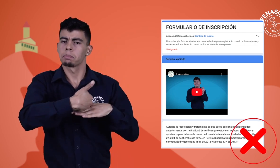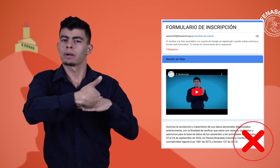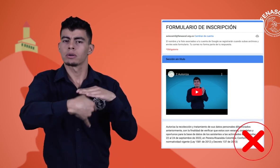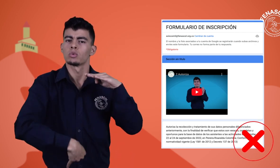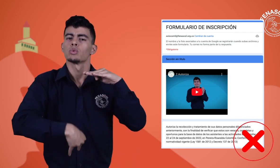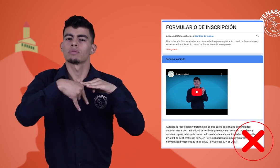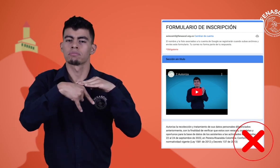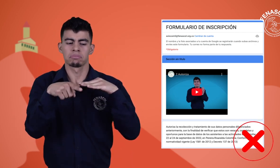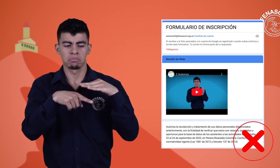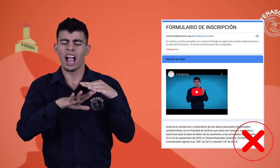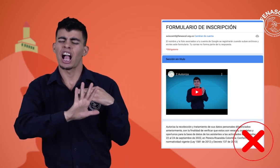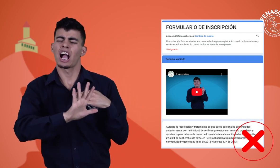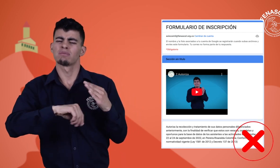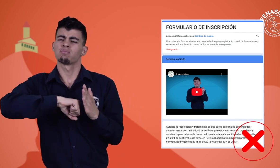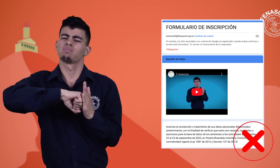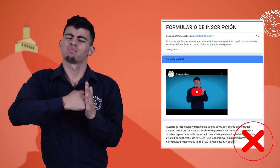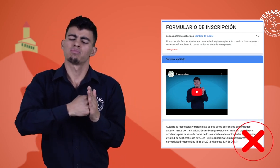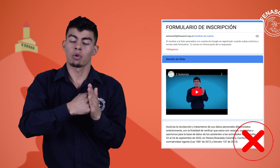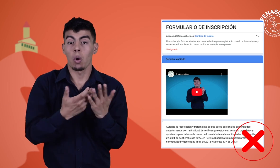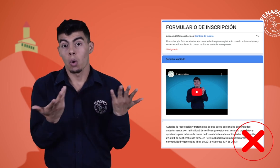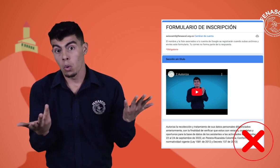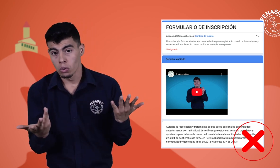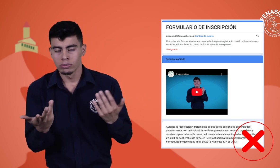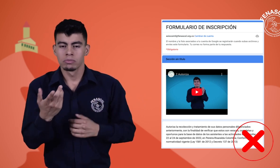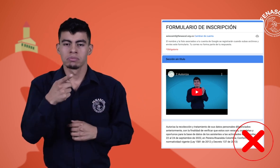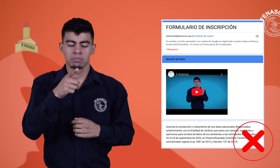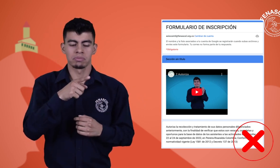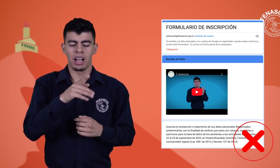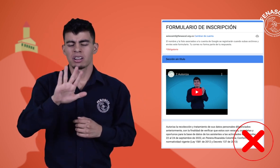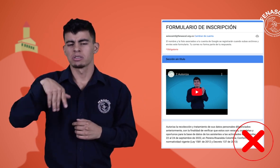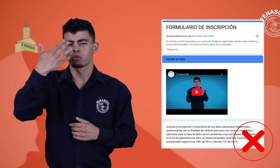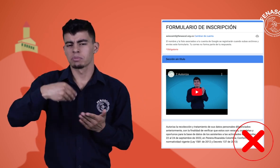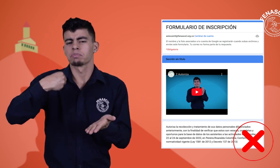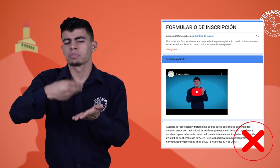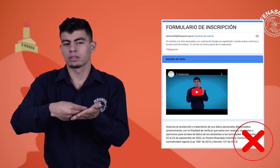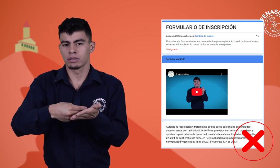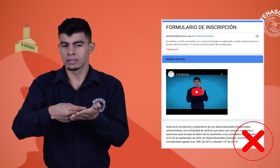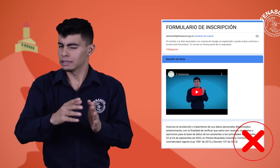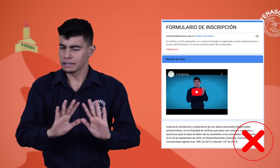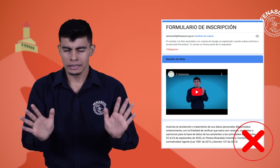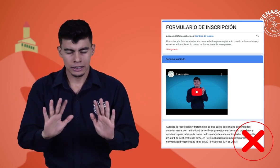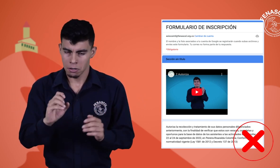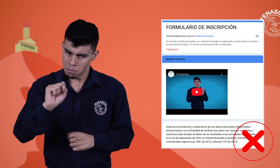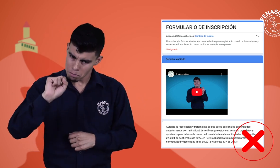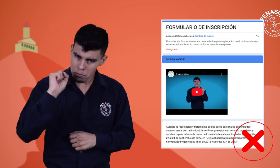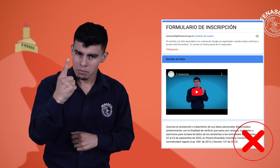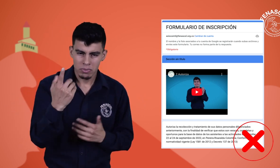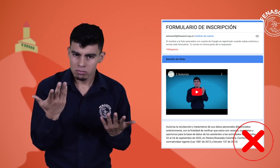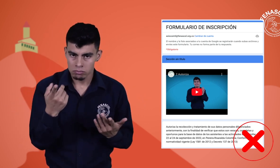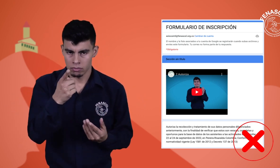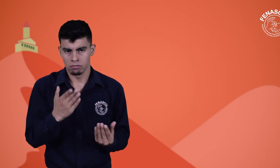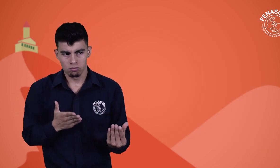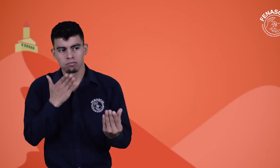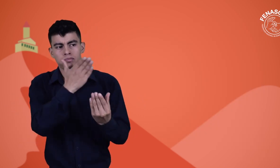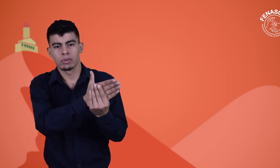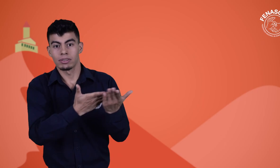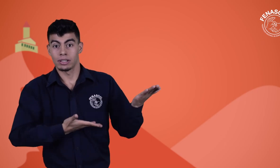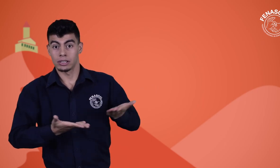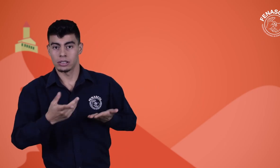de pago pues verás en la parte inferior la solicitud de adjuntar la evidencia del comprobante de pago si vas a un punto comercial